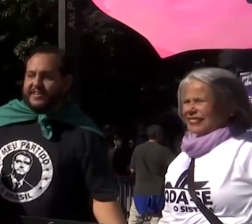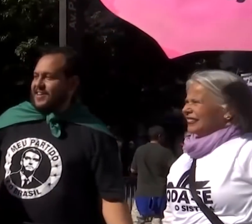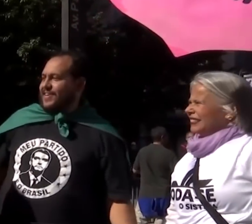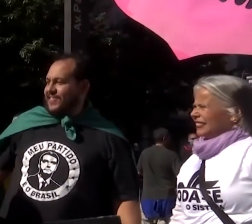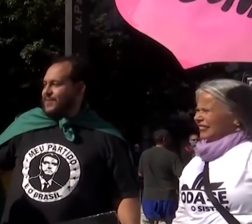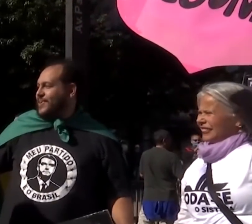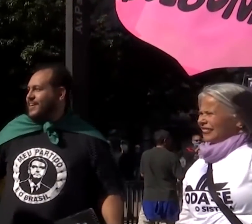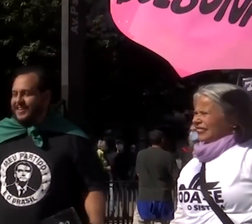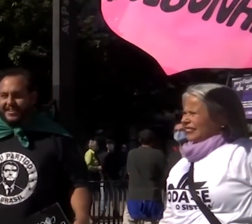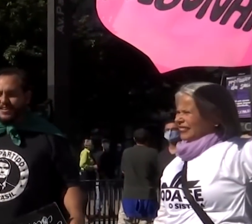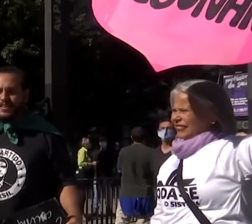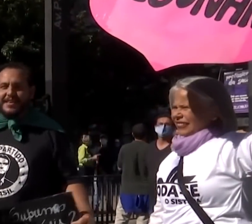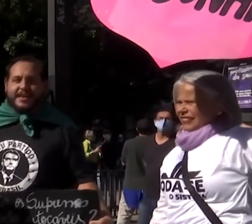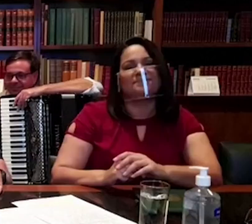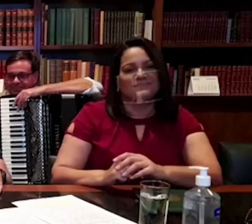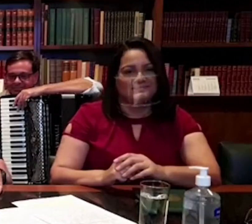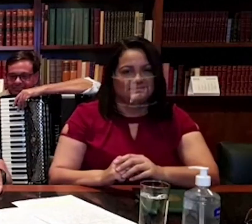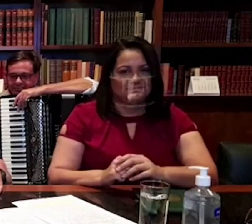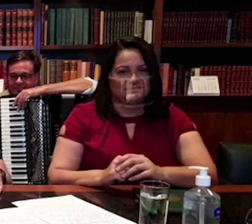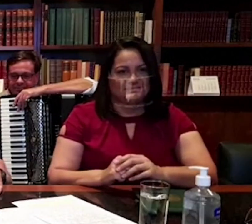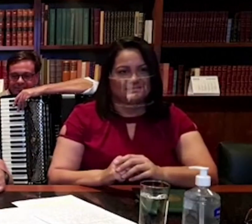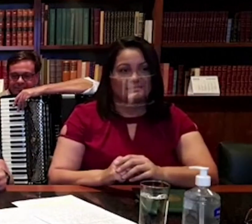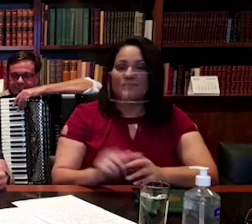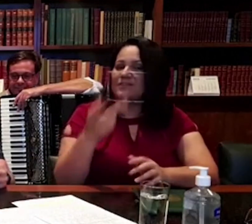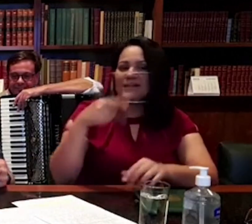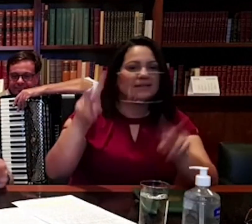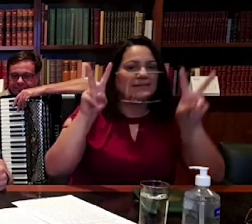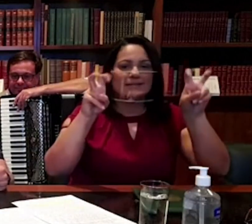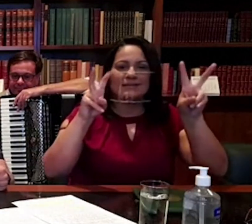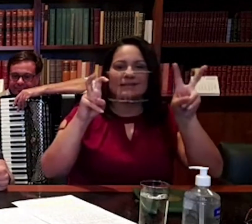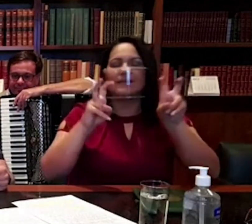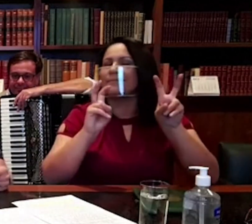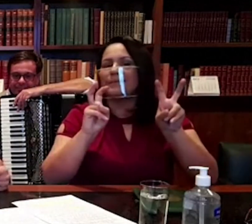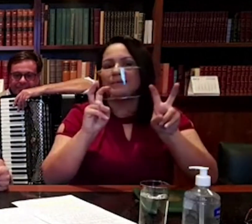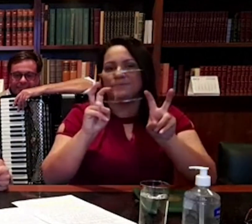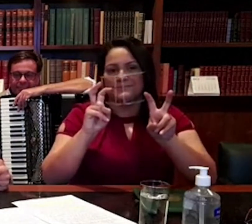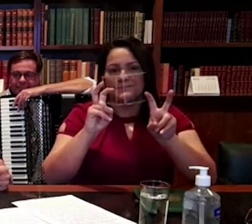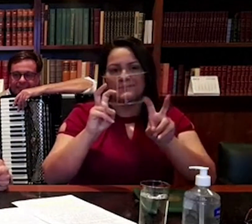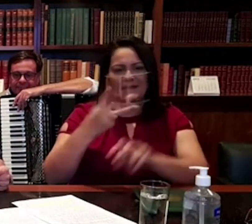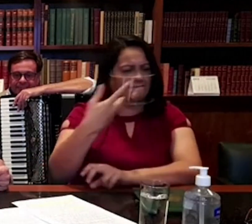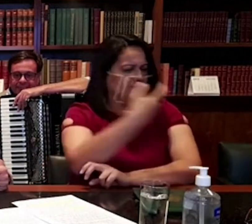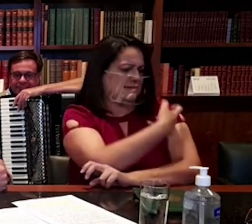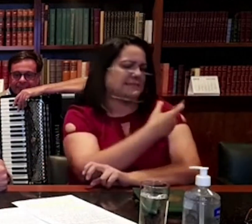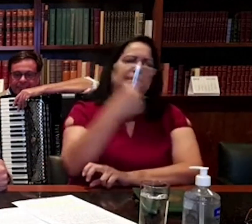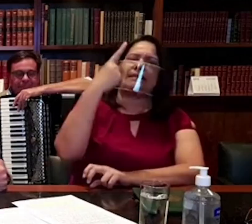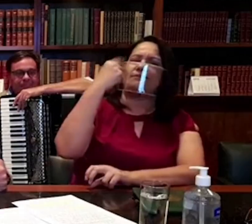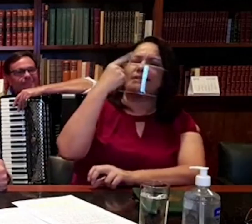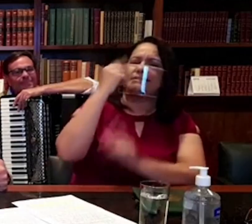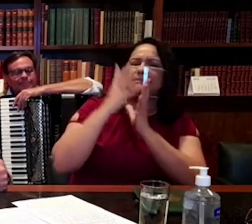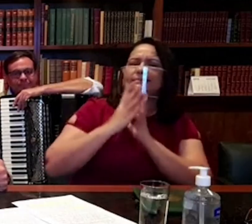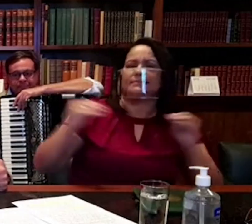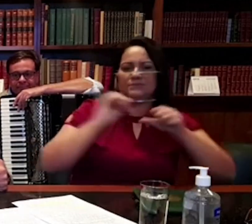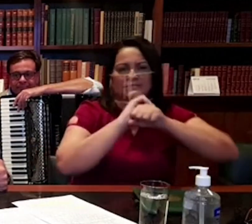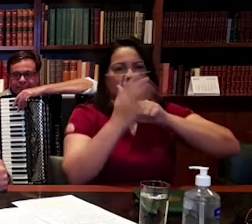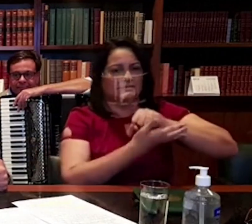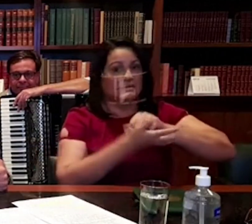Und Bolsonaro verspricht schnelle Hilfe. Sie sprechen über den Covid-19-Impfstoff. Wir sind beim Test dabei. Alle Anzeichen